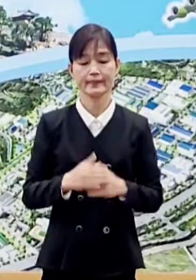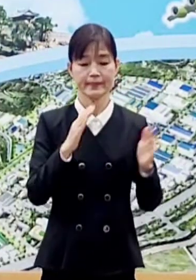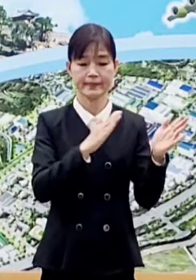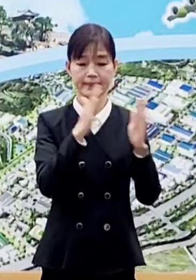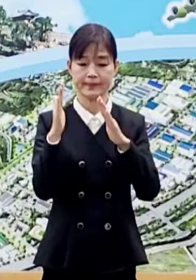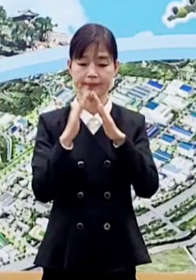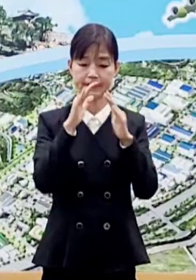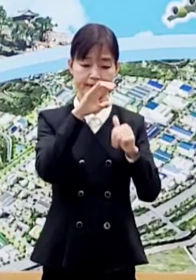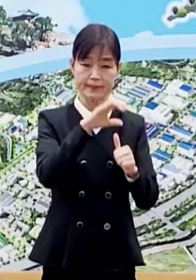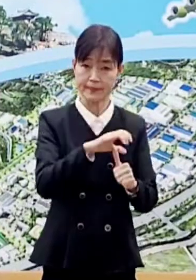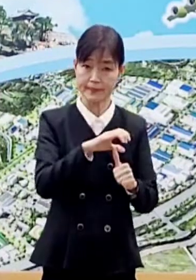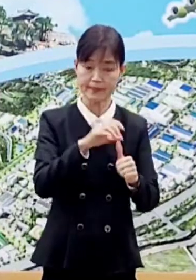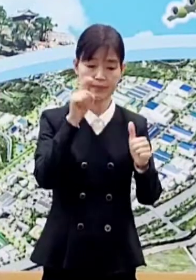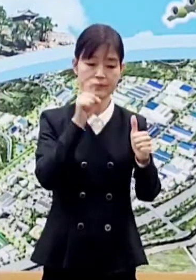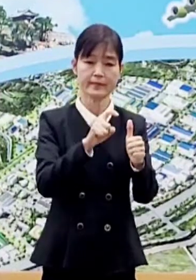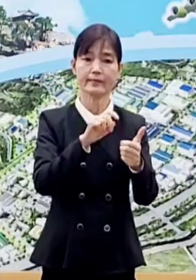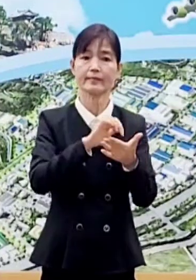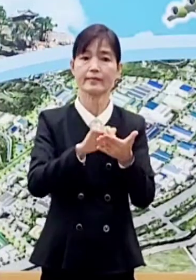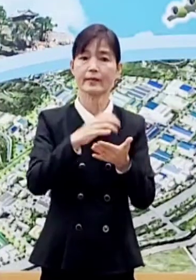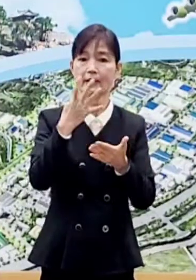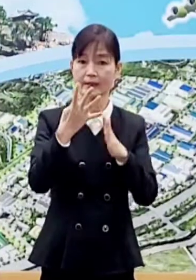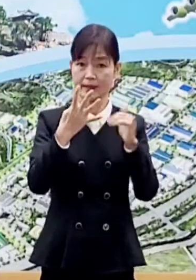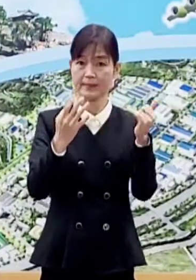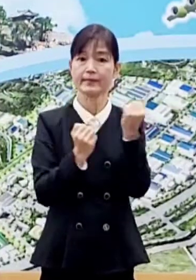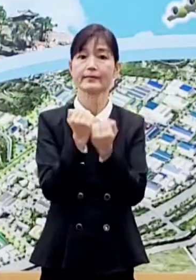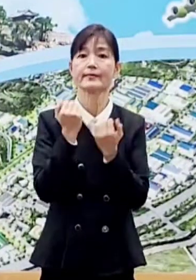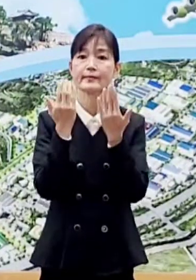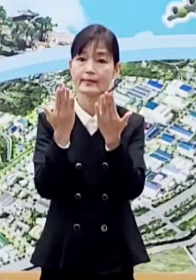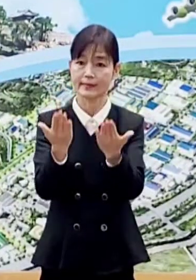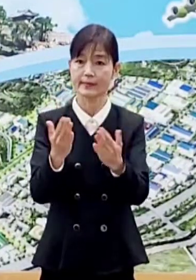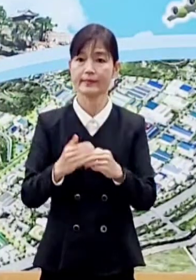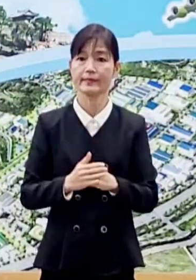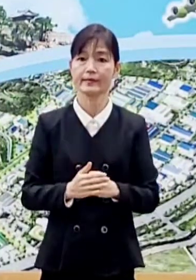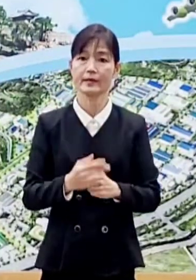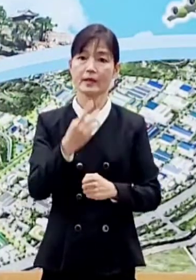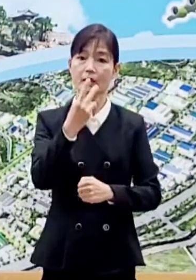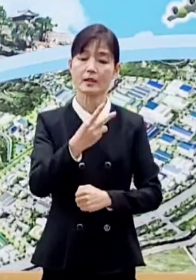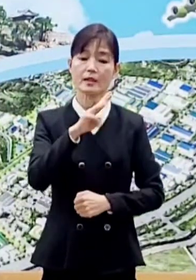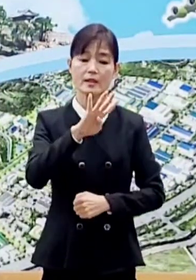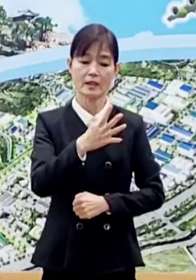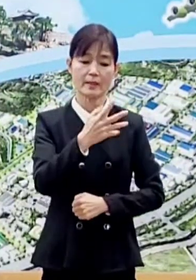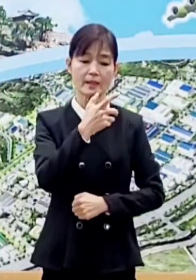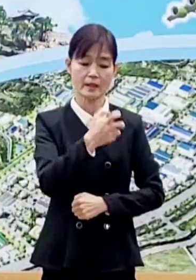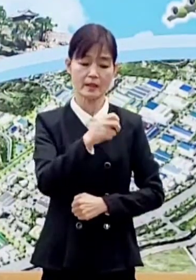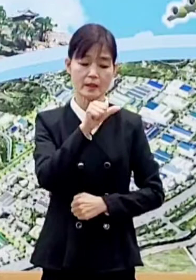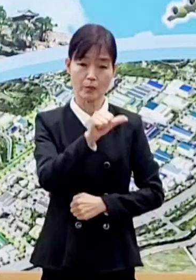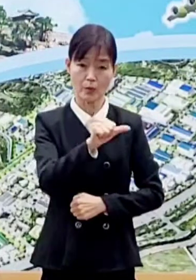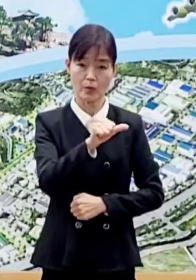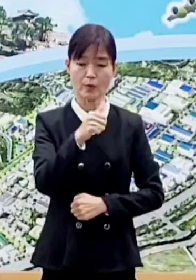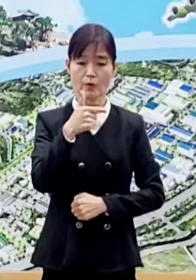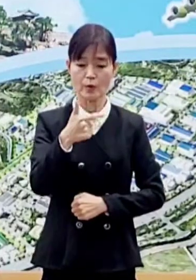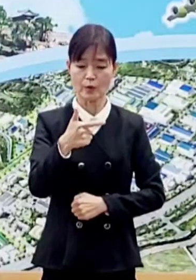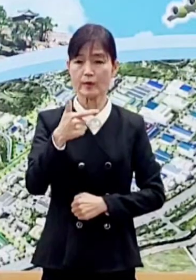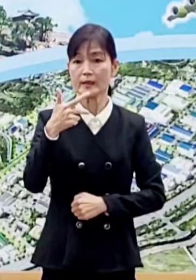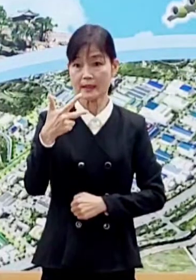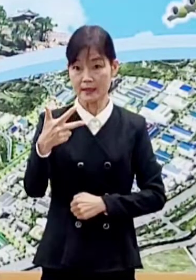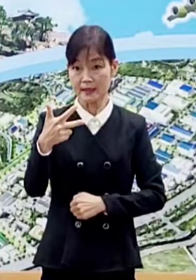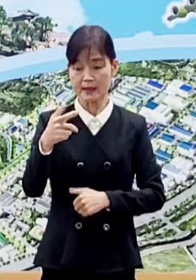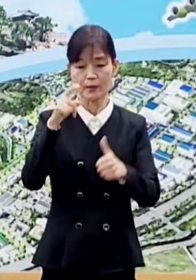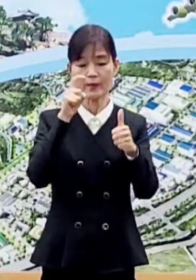다음은 자가격리자 4명의 검사 진행 과정입니다. 진주 2475에서